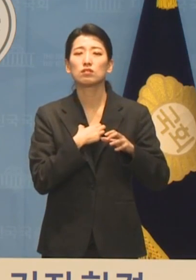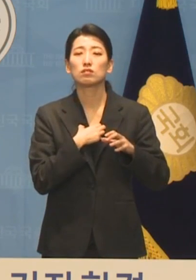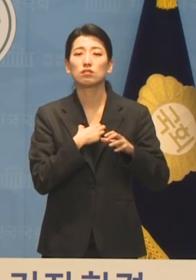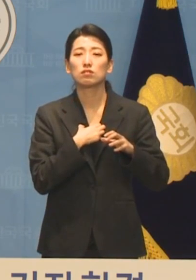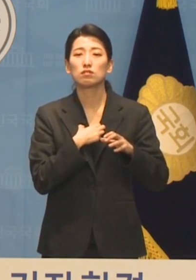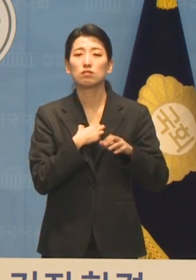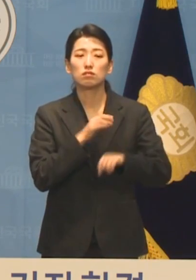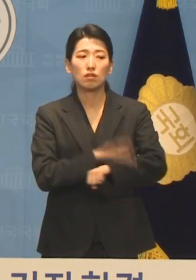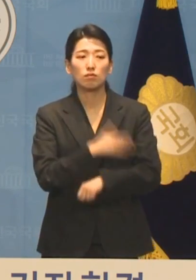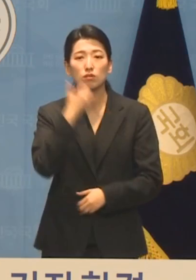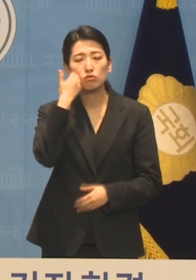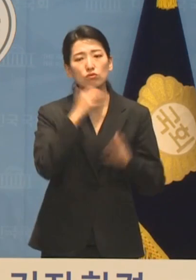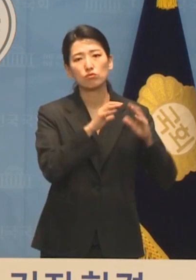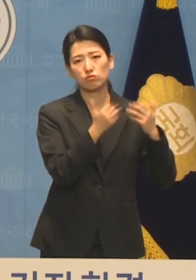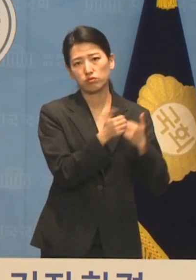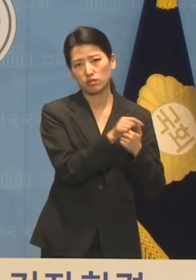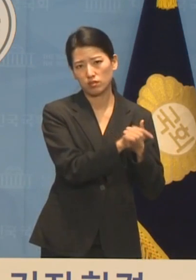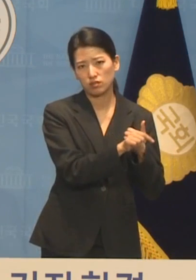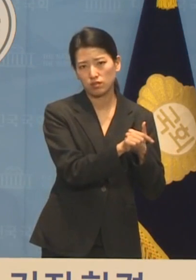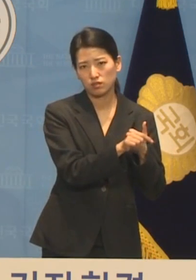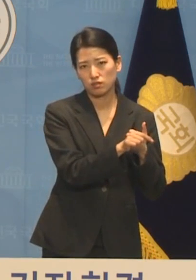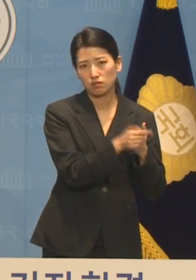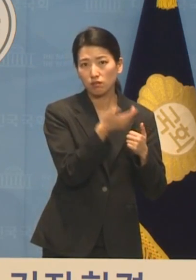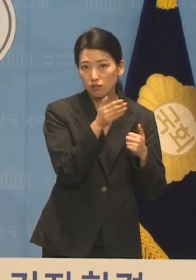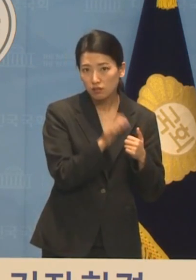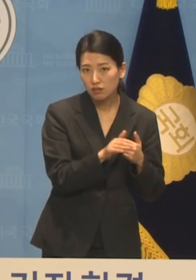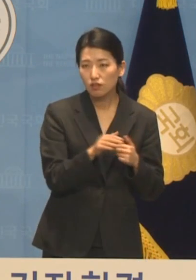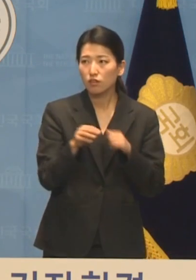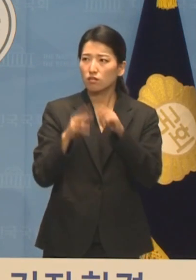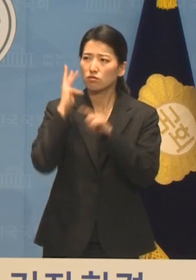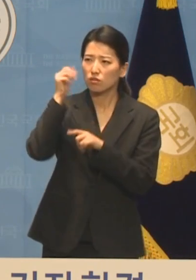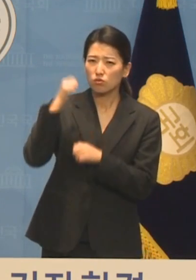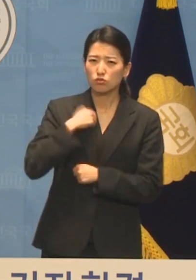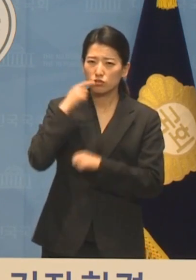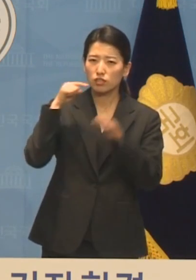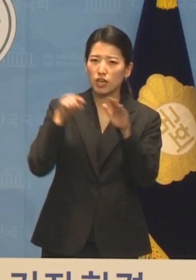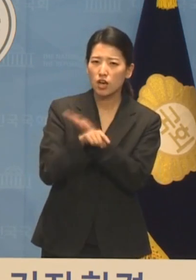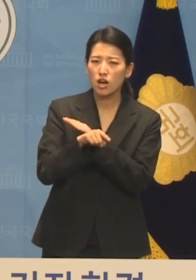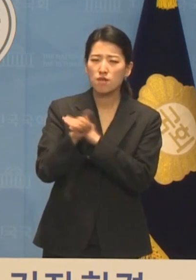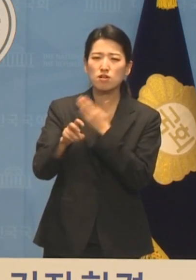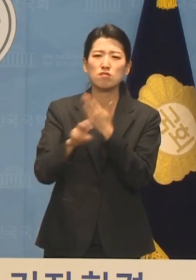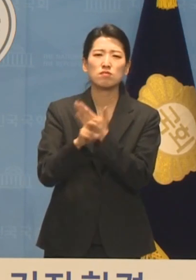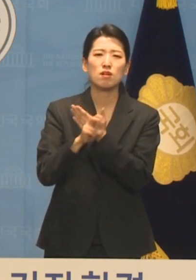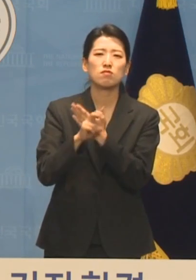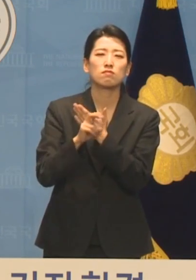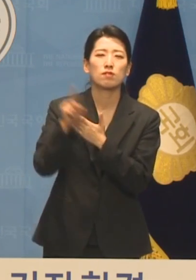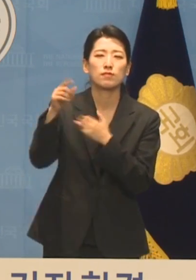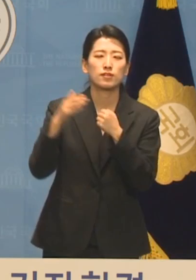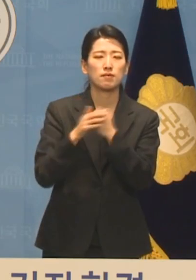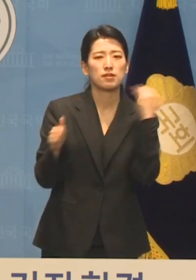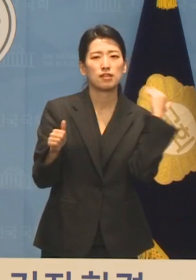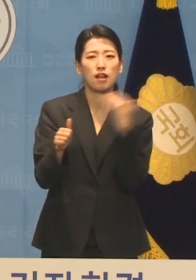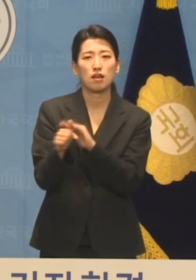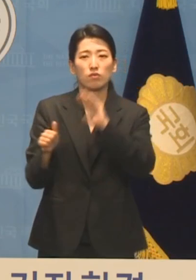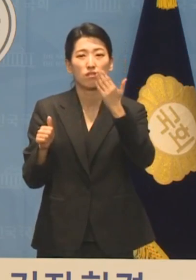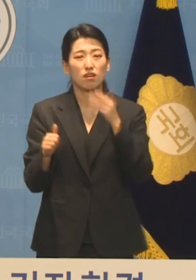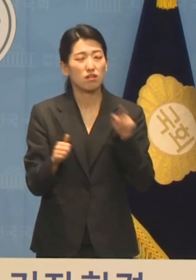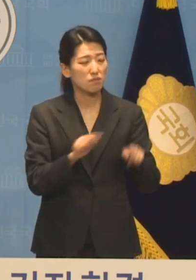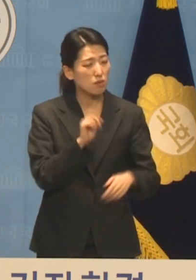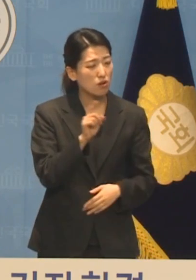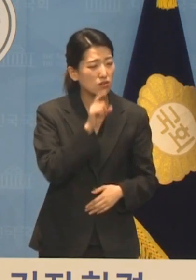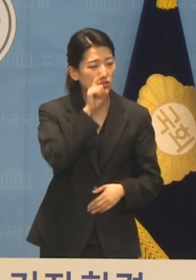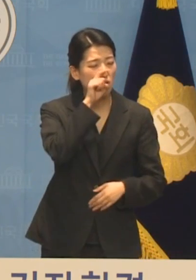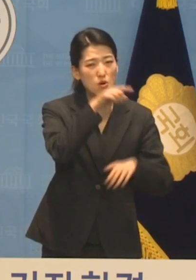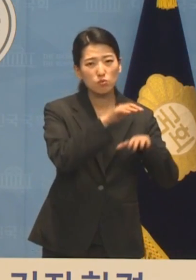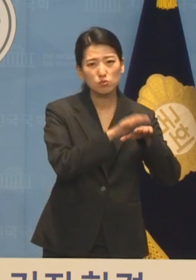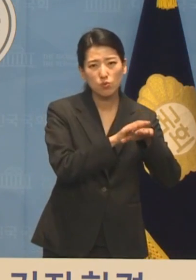위기 상황을 타개하기 위해 대통령의 계엄령이 위헌적인 행위라면서 파면을 구하는 것은 더러운 손으로 법원의